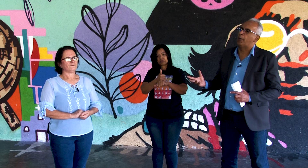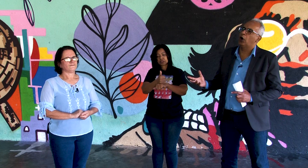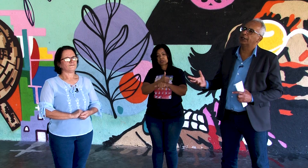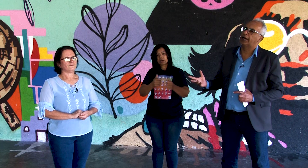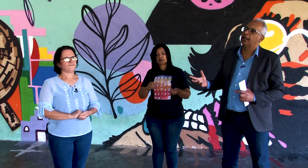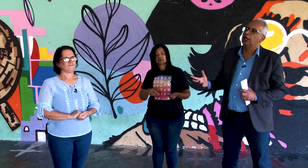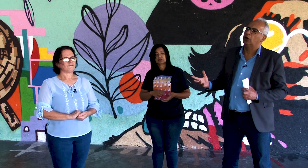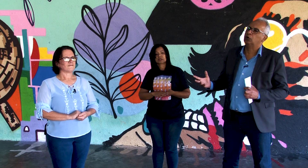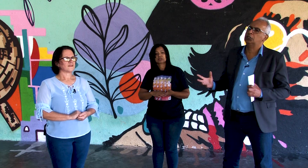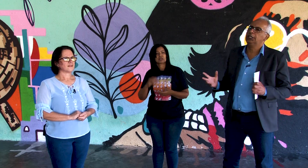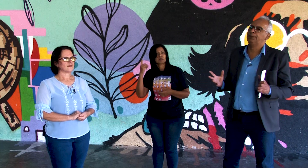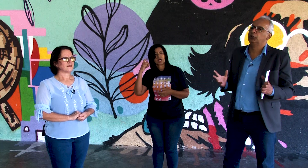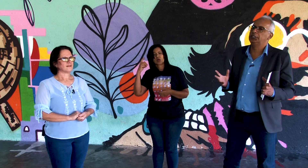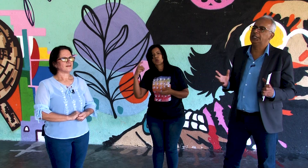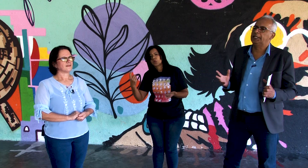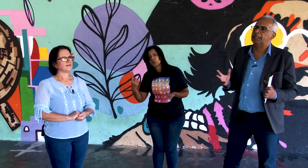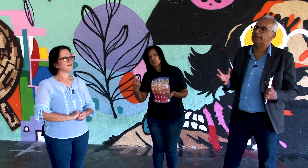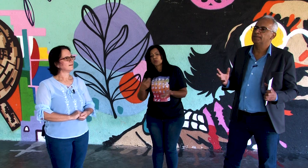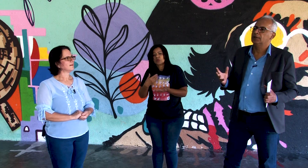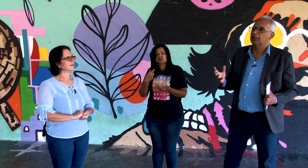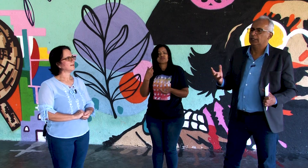barulho incomoda, o tipo